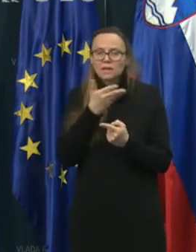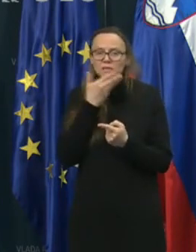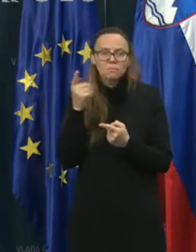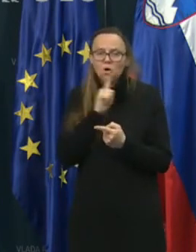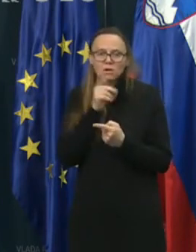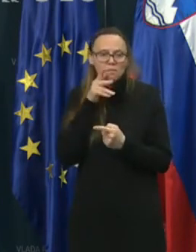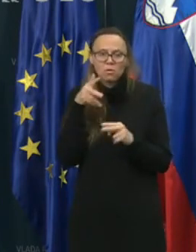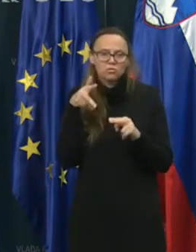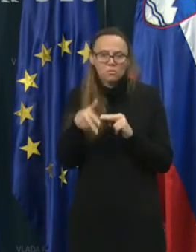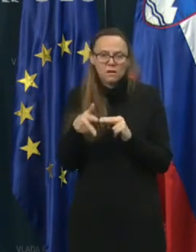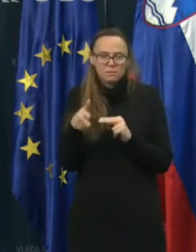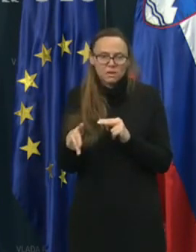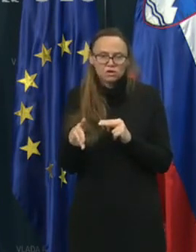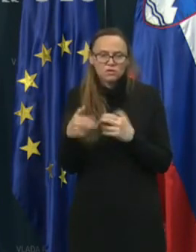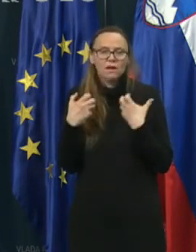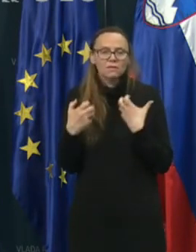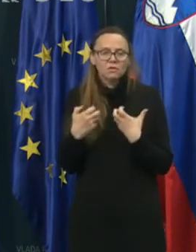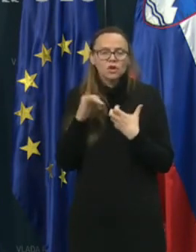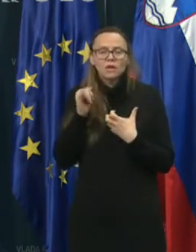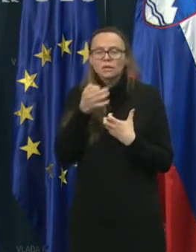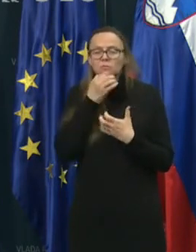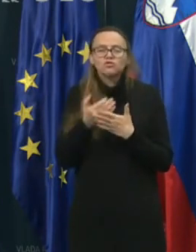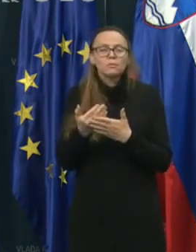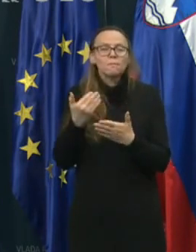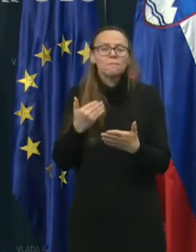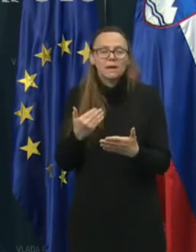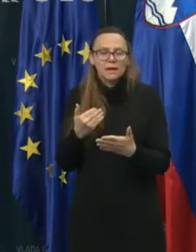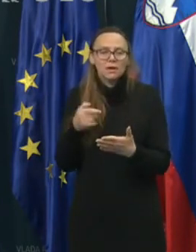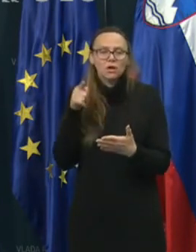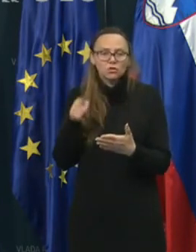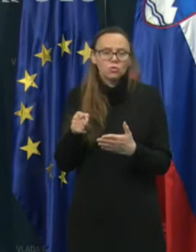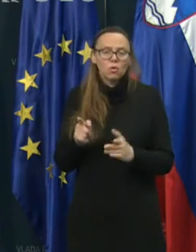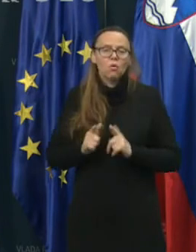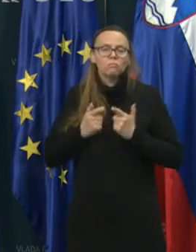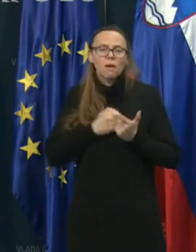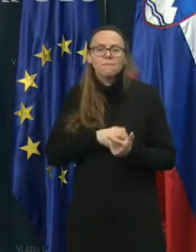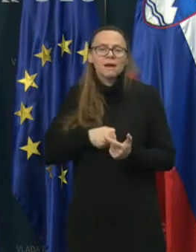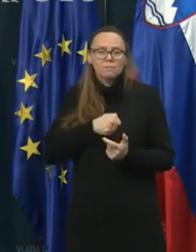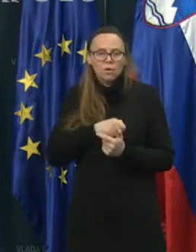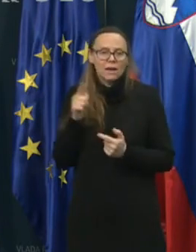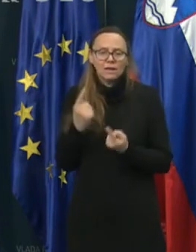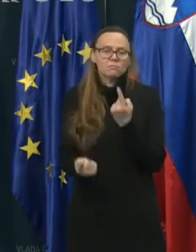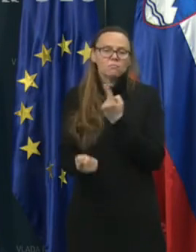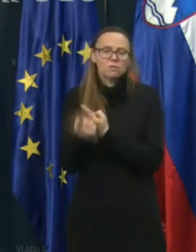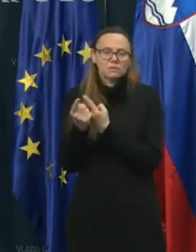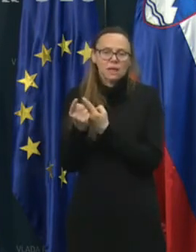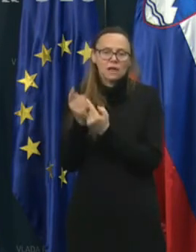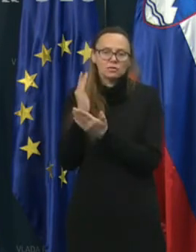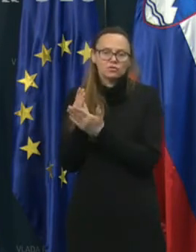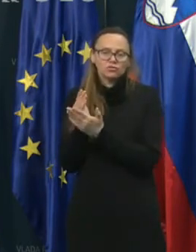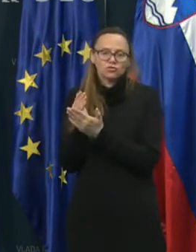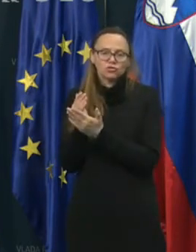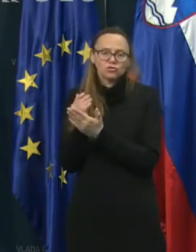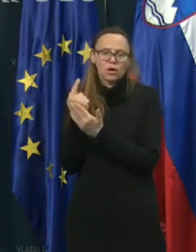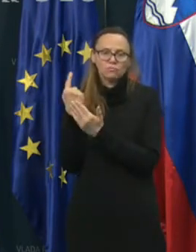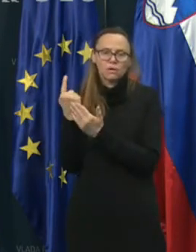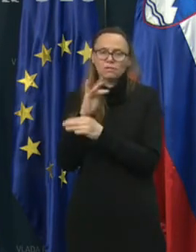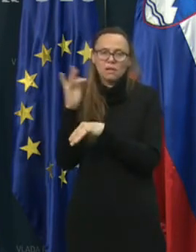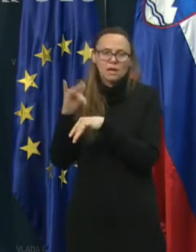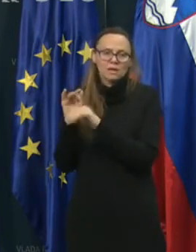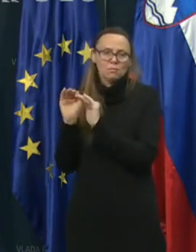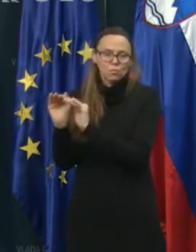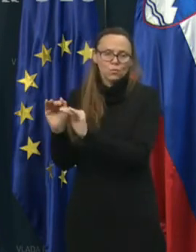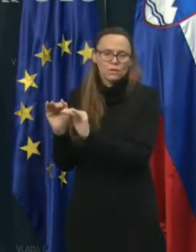bodo preprečevali v želji, da bi čim prej to preboleli in postali imuni, potem pa jih je